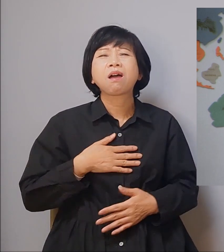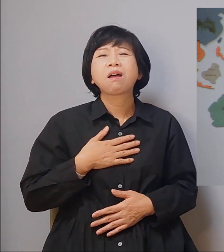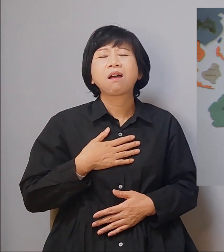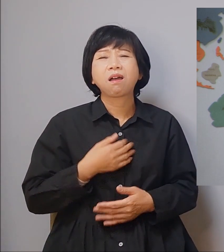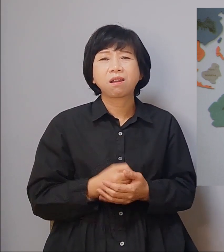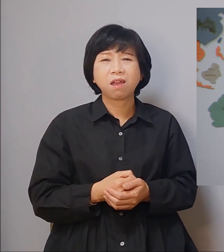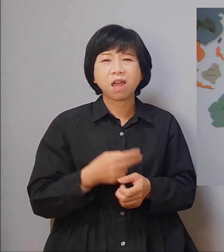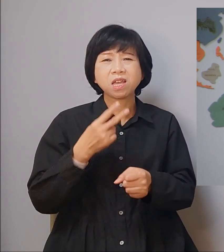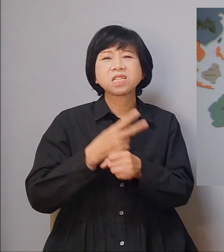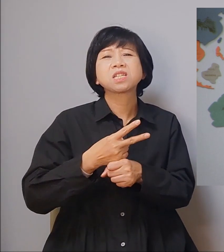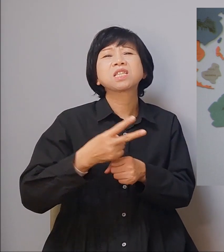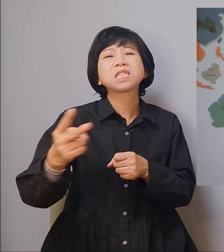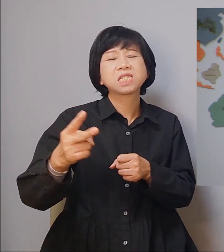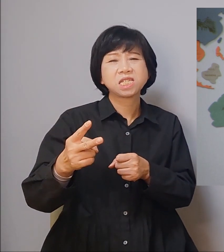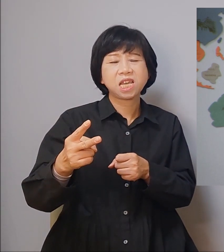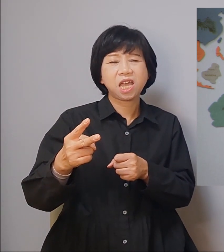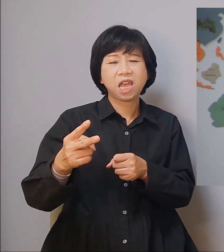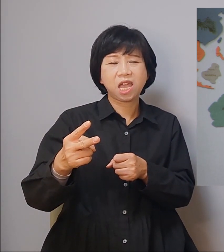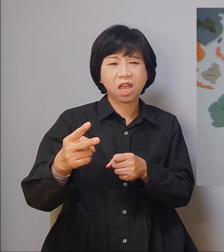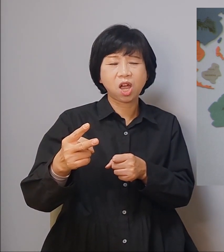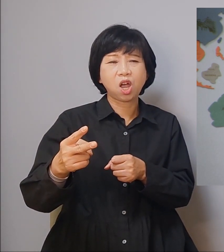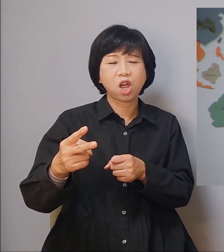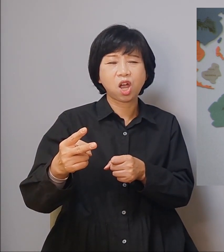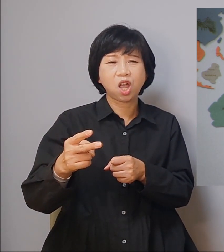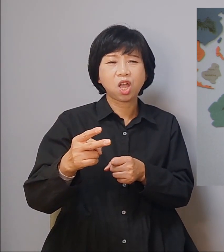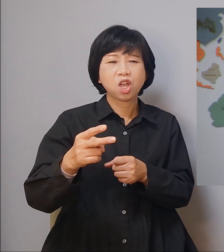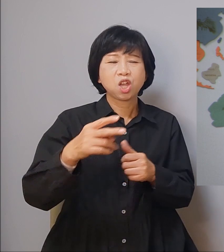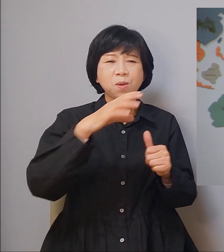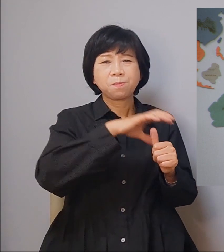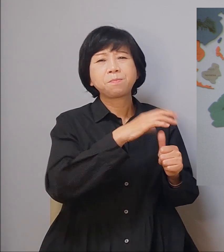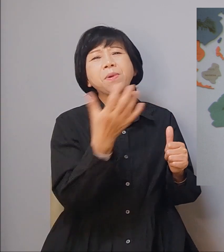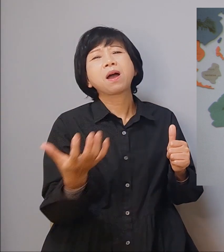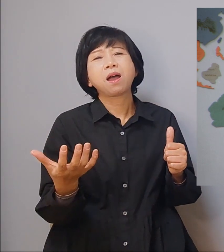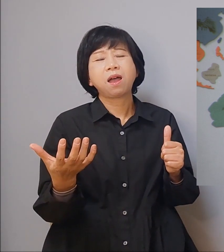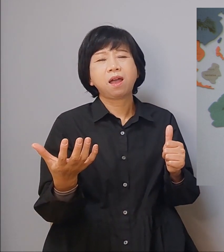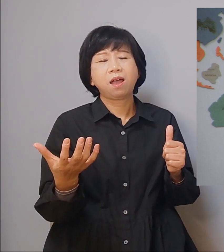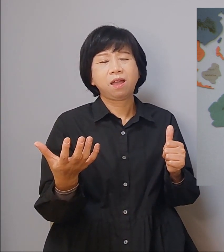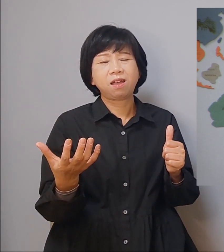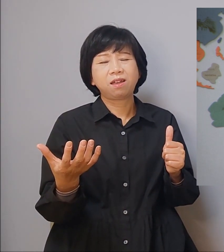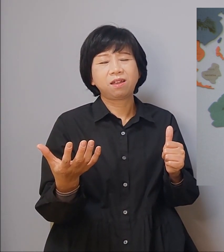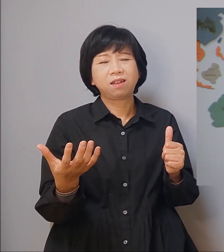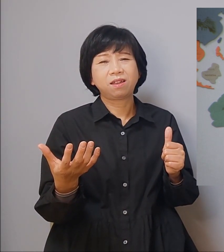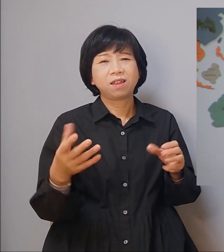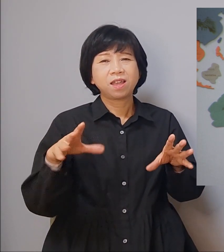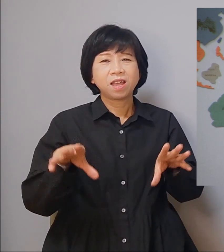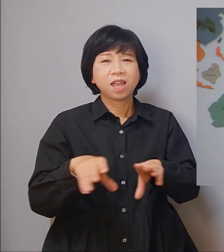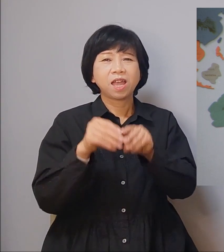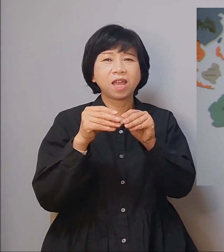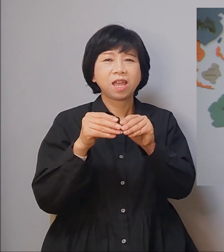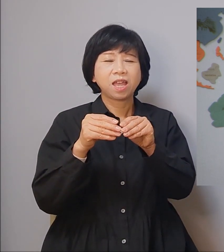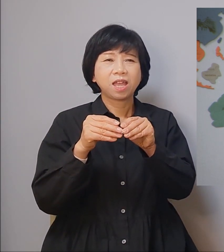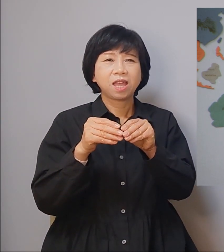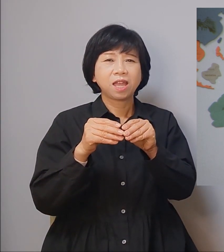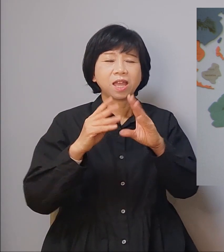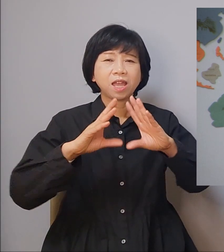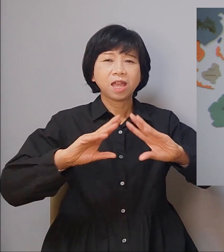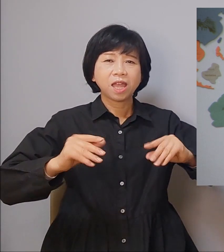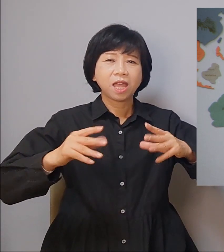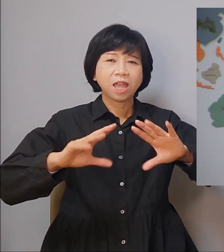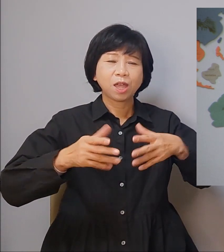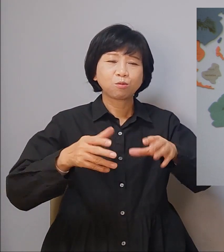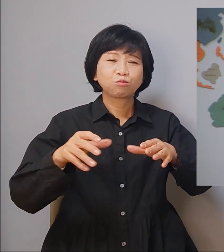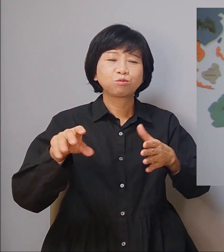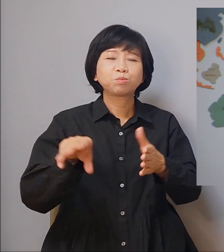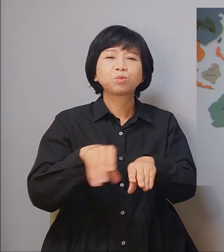들어갑니다. 2년 후에. 그래서 어찌어찌해서 애굽의 총리 대신이 된다라는 성경의 기록을 우리가 이미 알고 있기